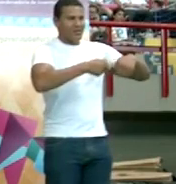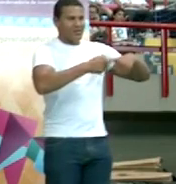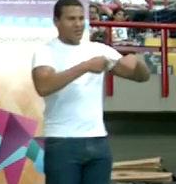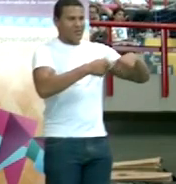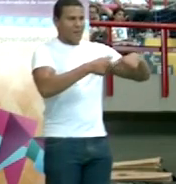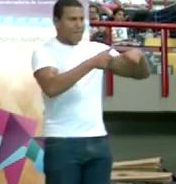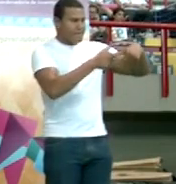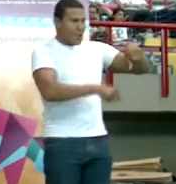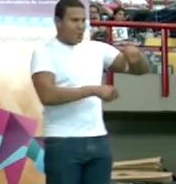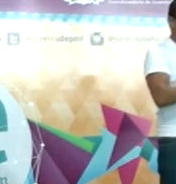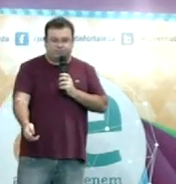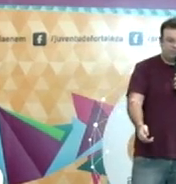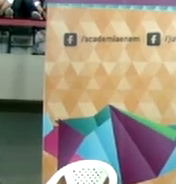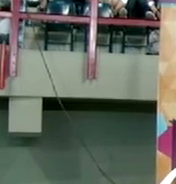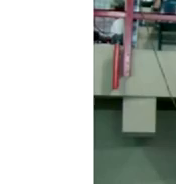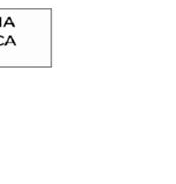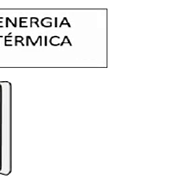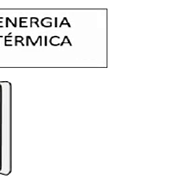Vamos para frente.